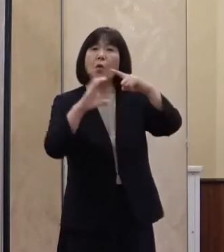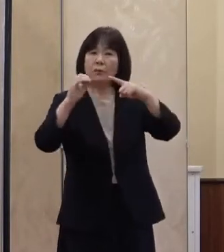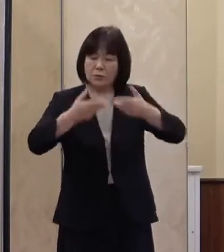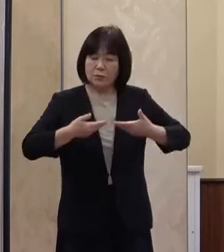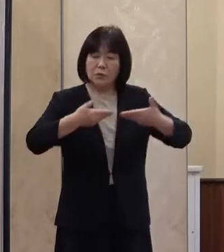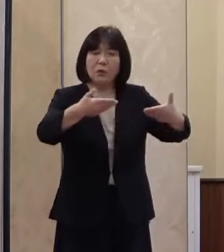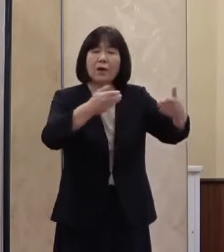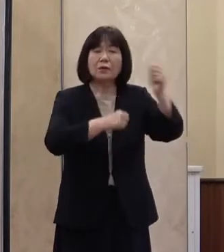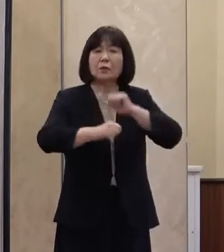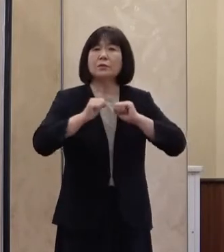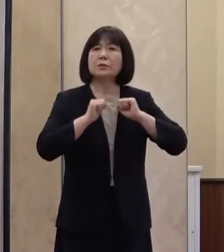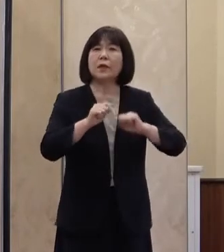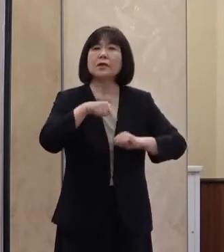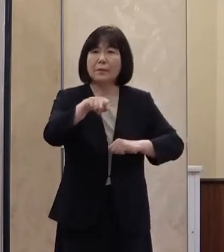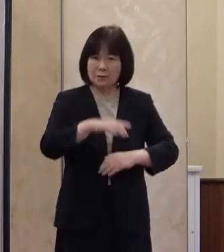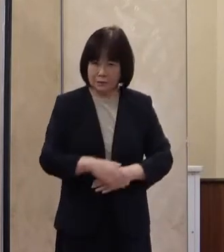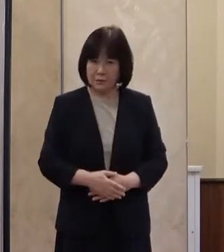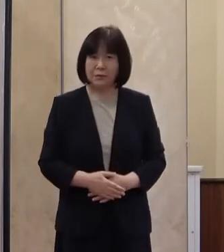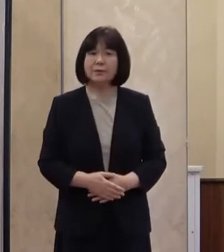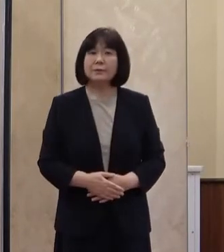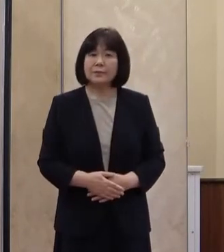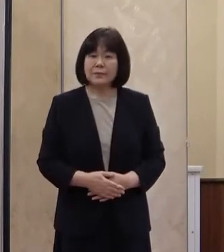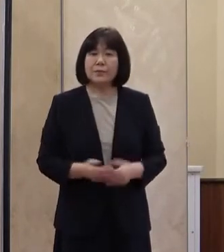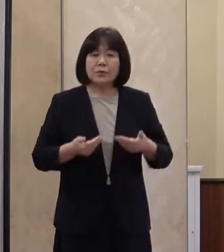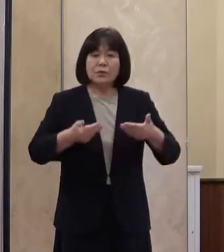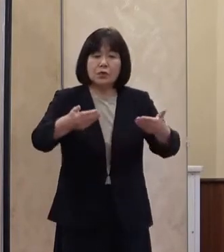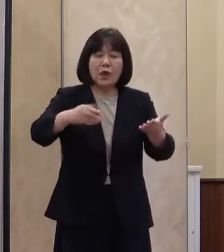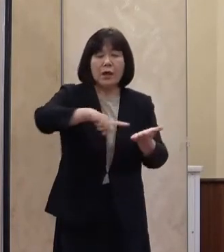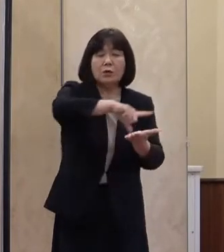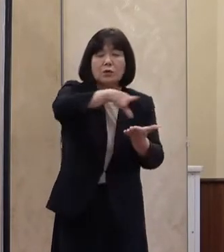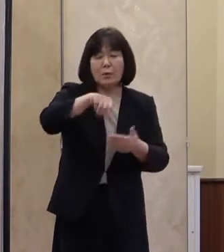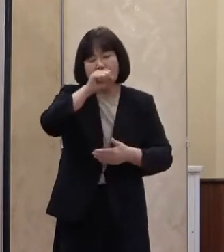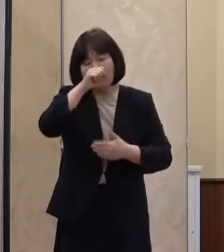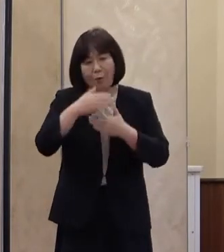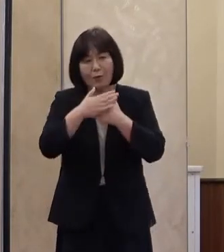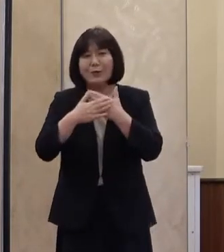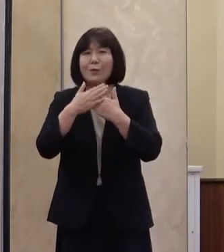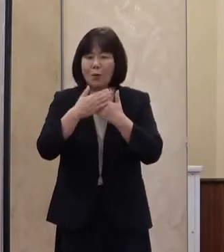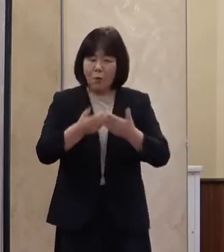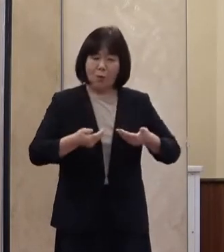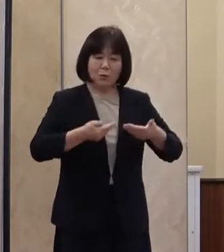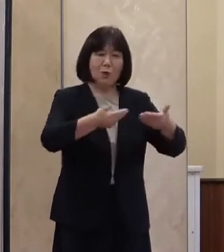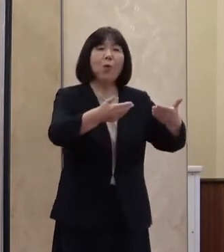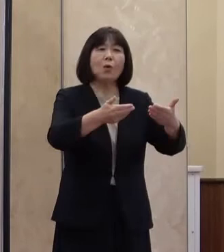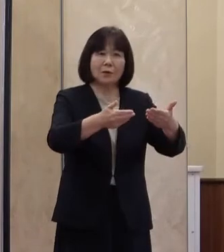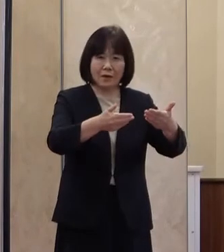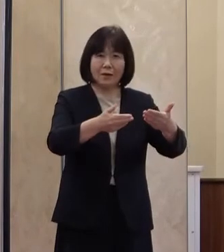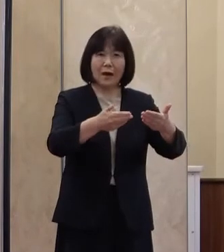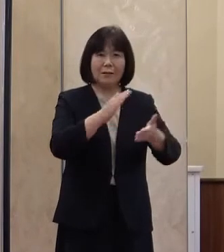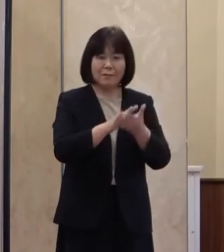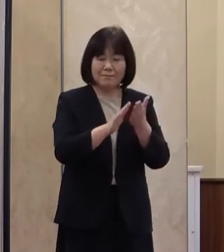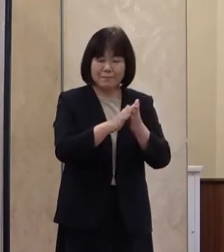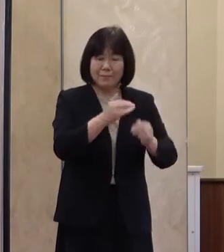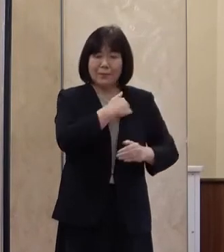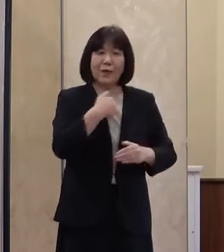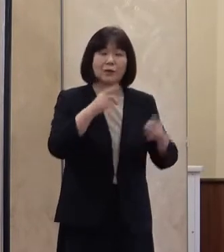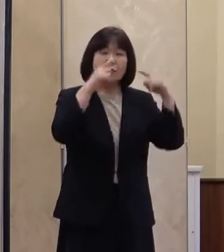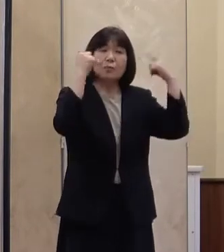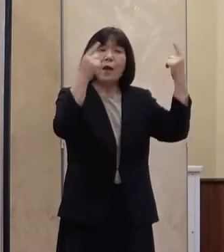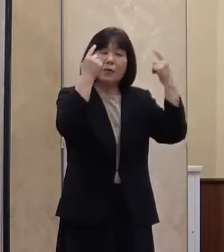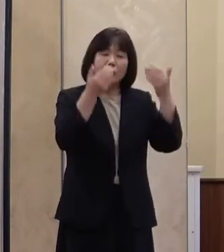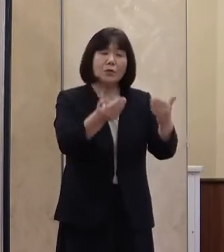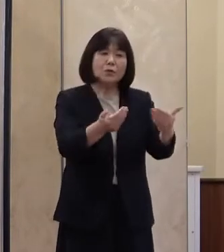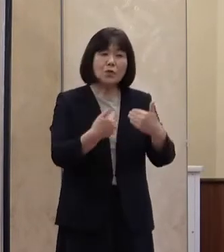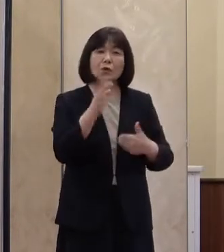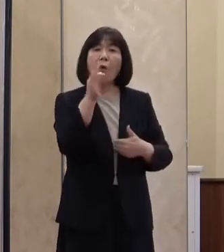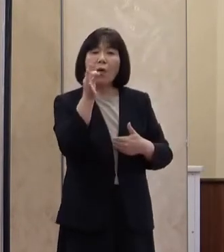で、この商店街が実施する地元の予算、あるいはその商店街で再認識できるイベント、そういったものに必要な経